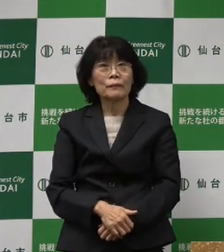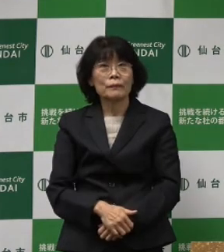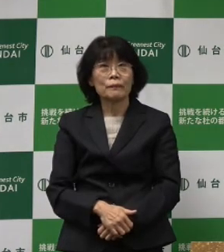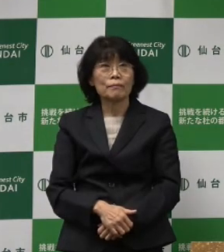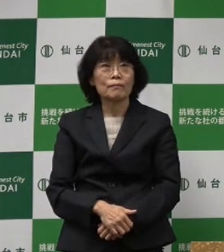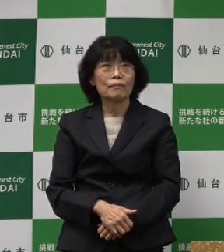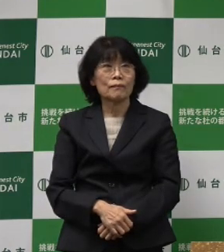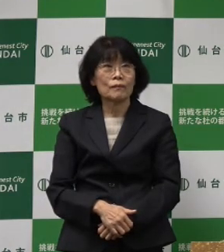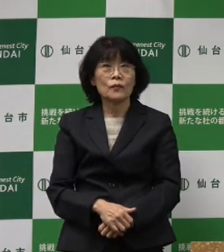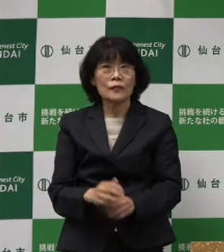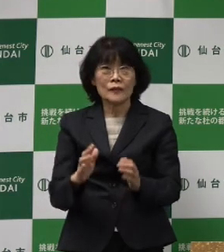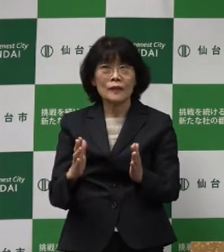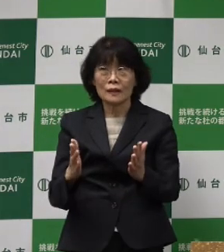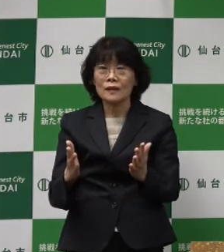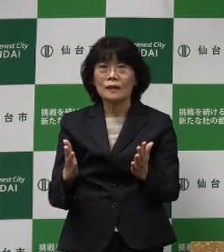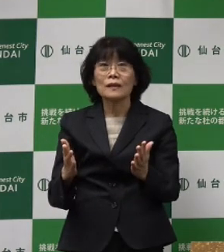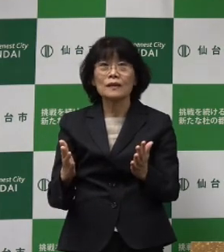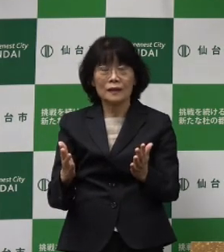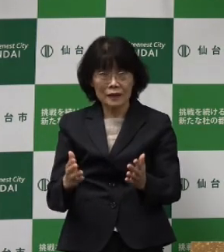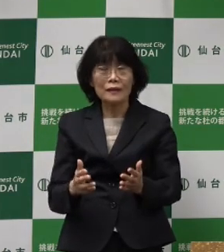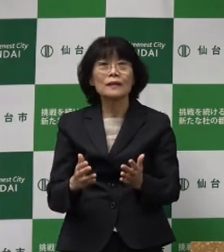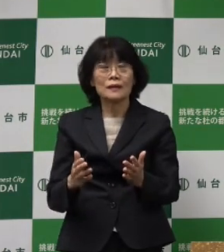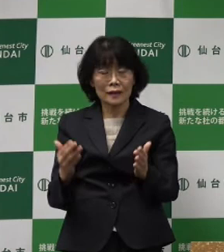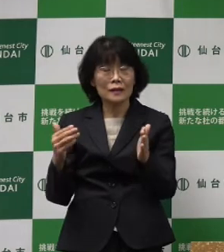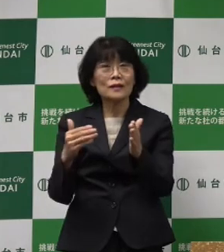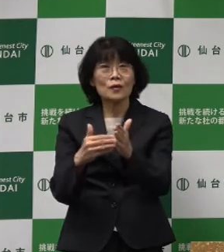よろしいでしょうか。はい、それでは以